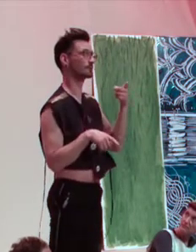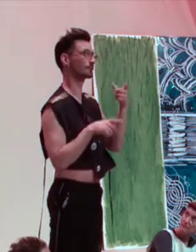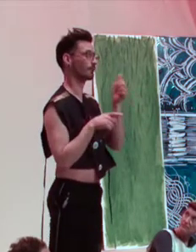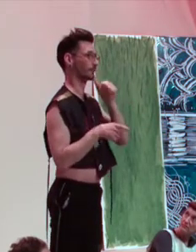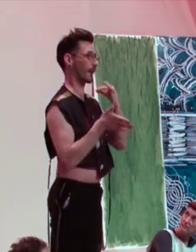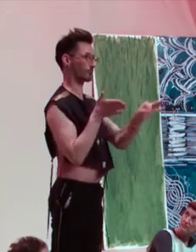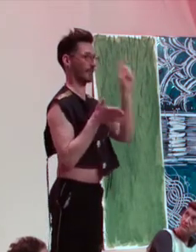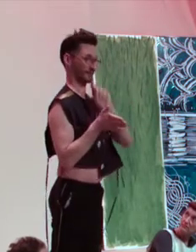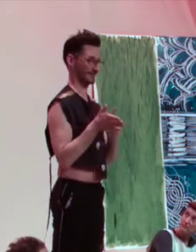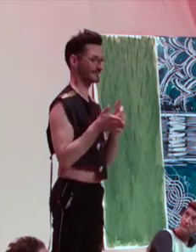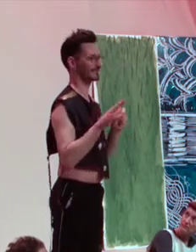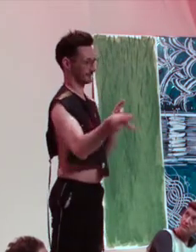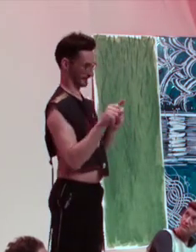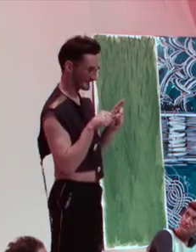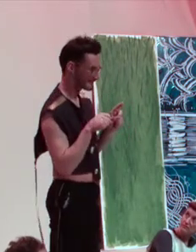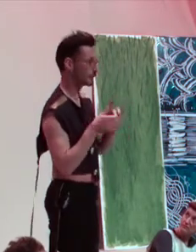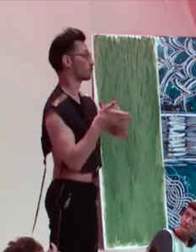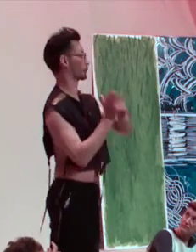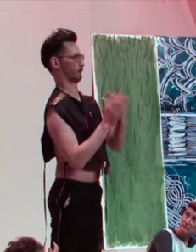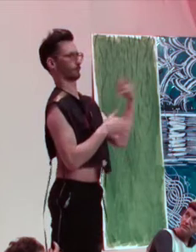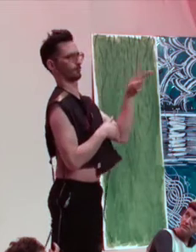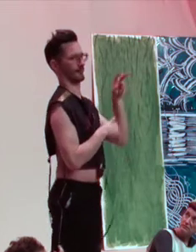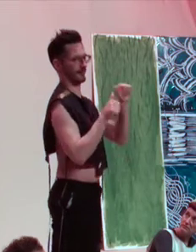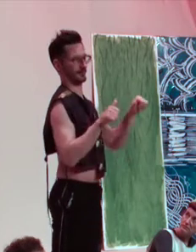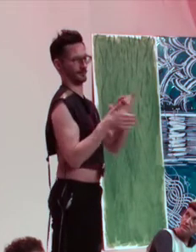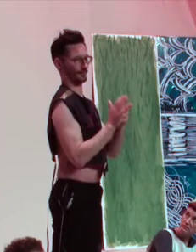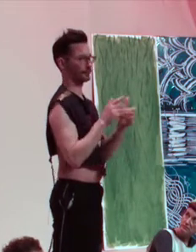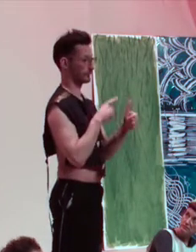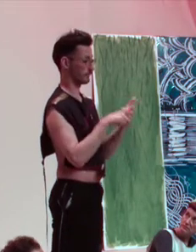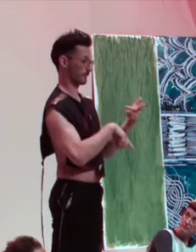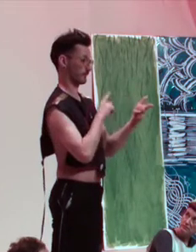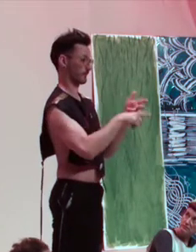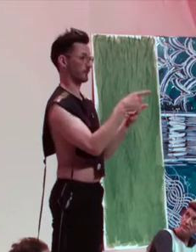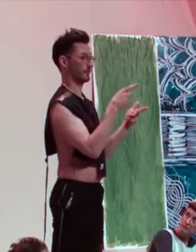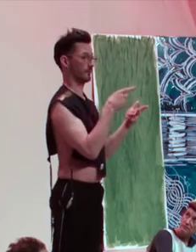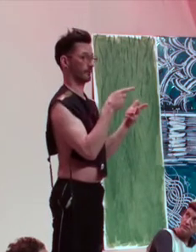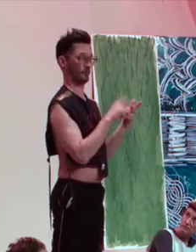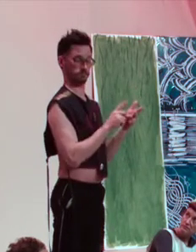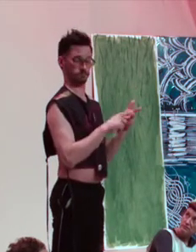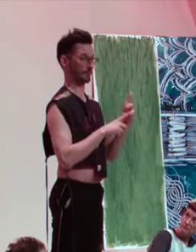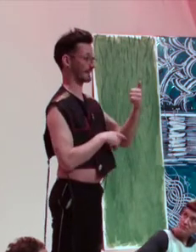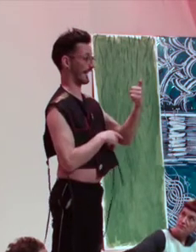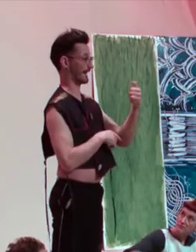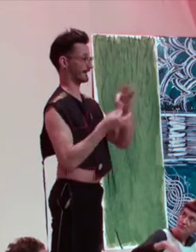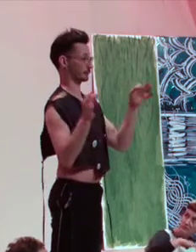effectivement, mais La petite fille aux allumettes également. En fait, tous les contes d'Andersen, il y a le